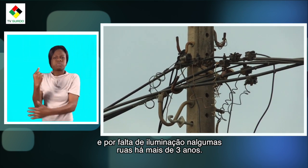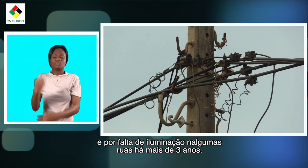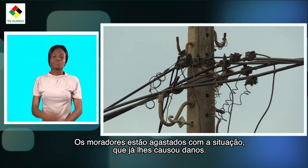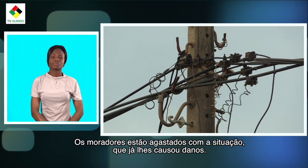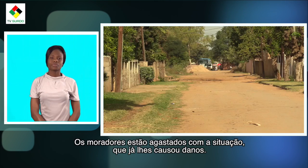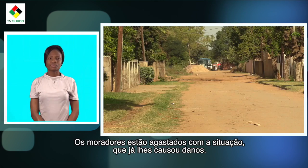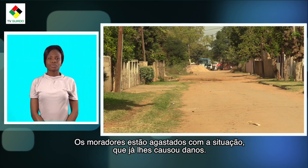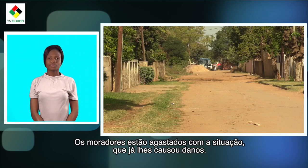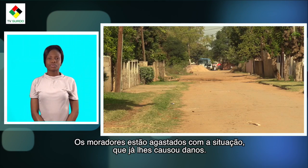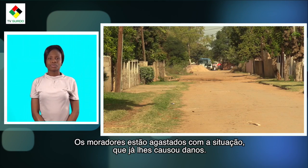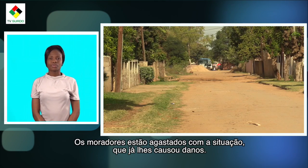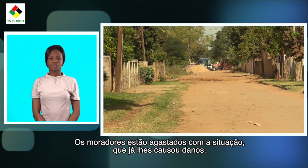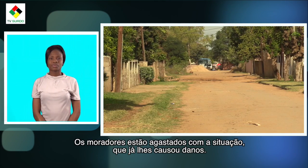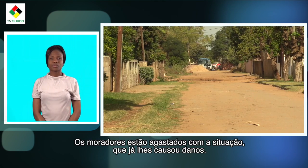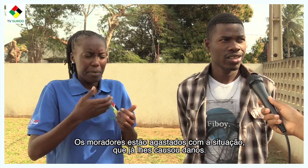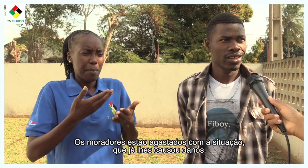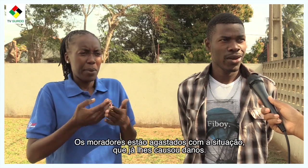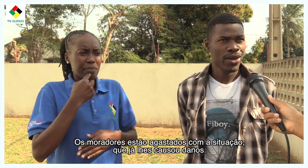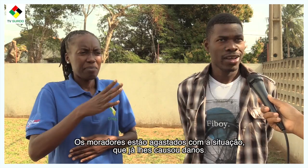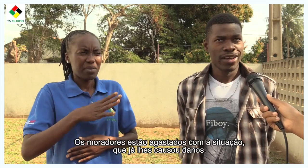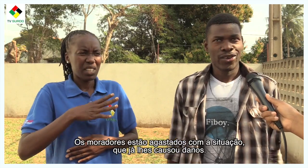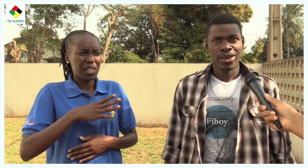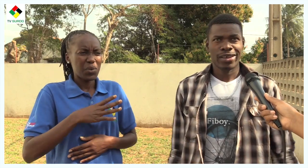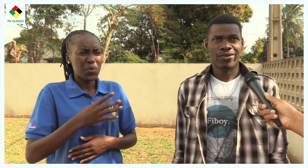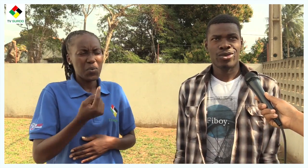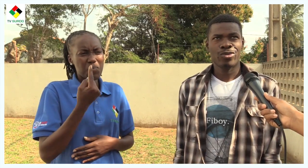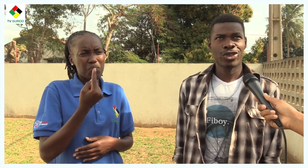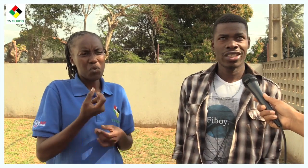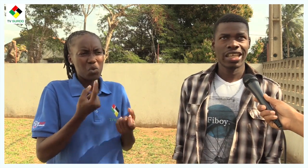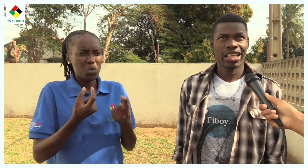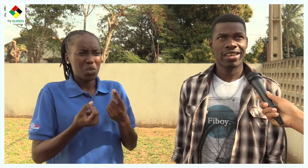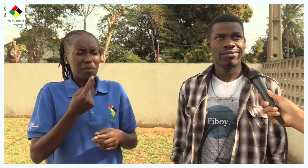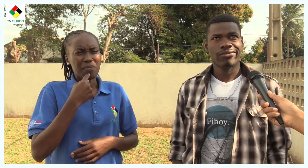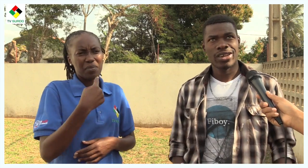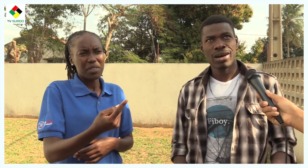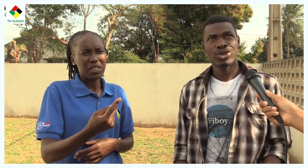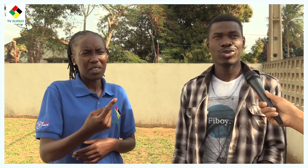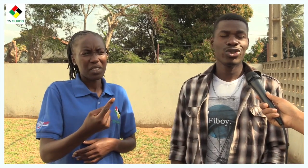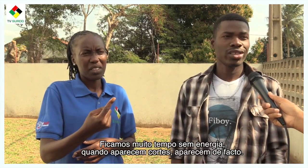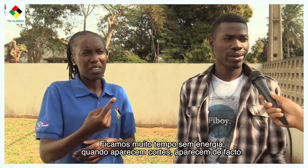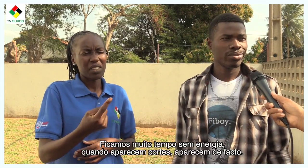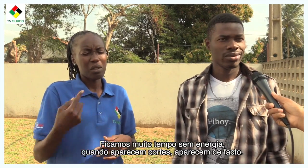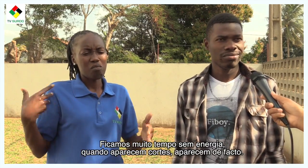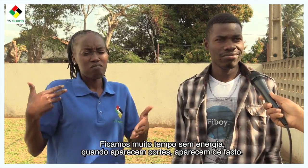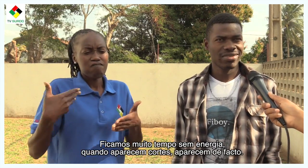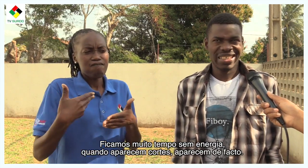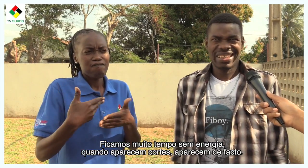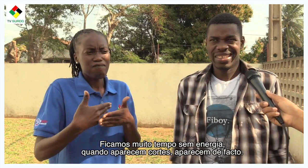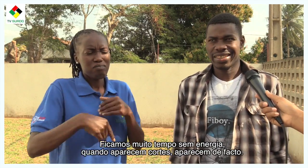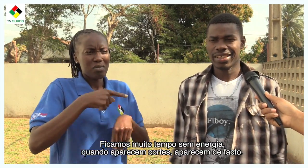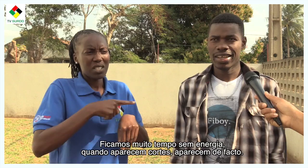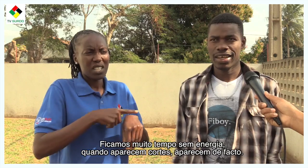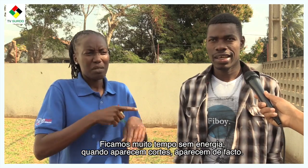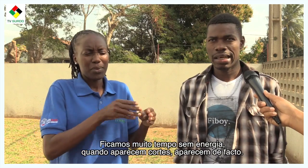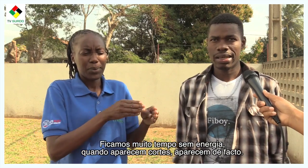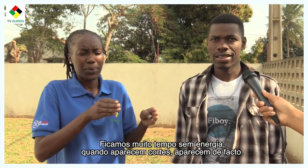há mais de 3 anos os moradores estão agados com a situação que já lhes causou danos Ficamos muito tempo sem